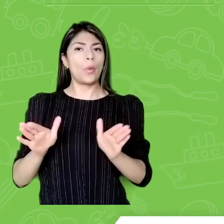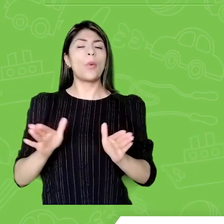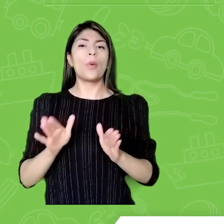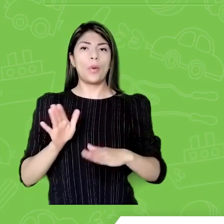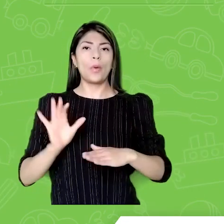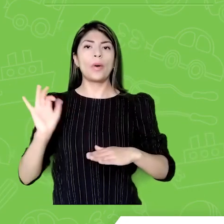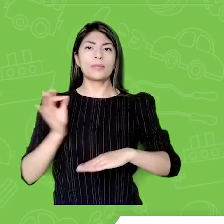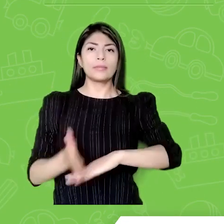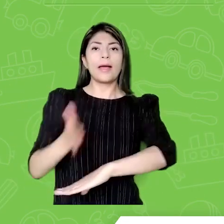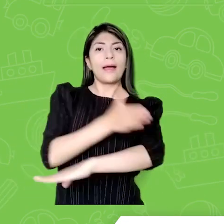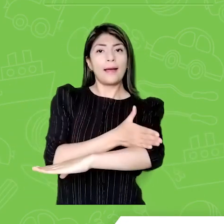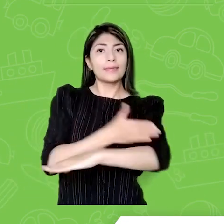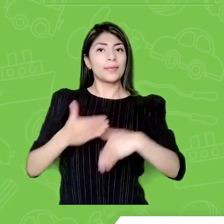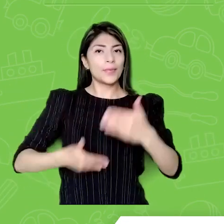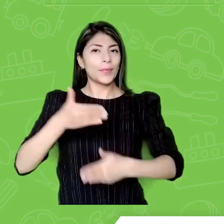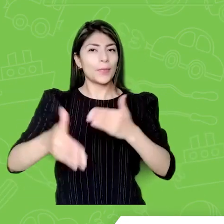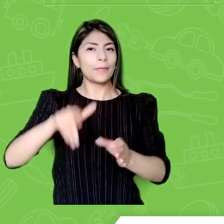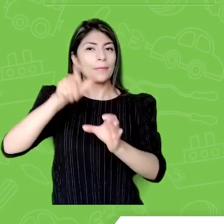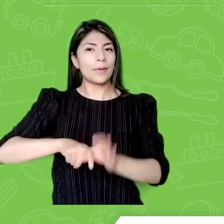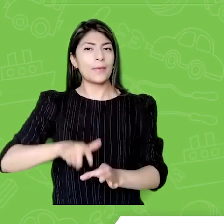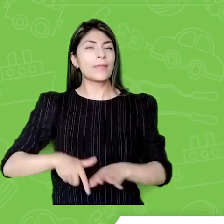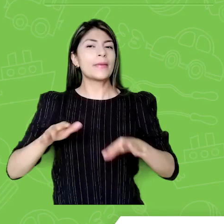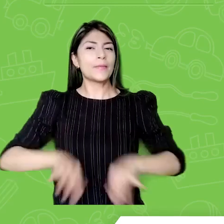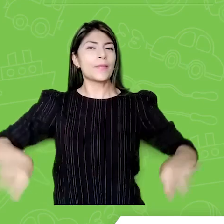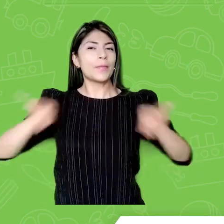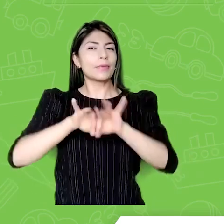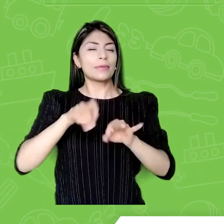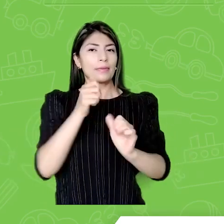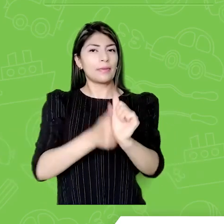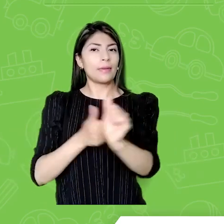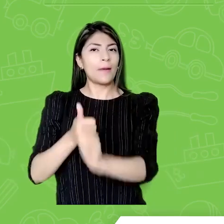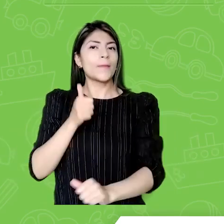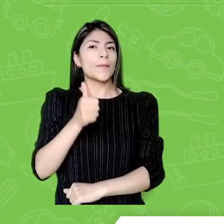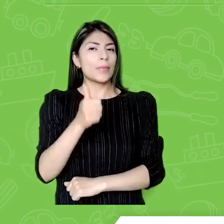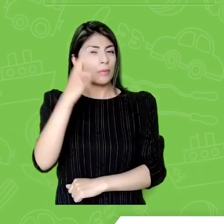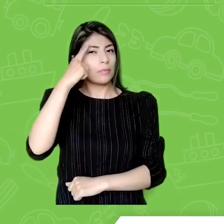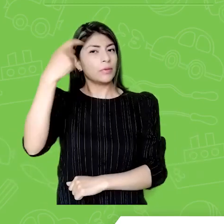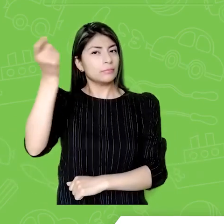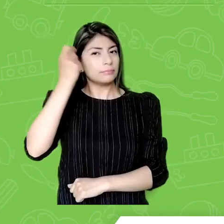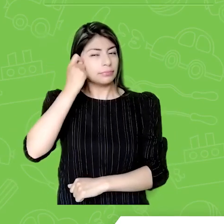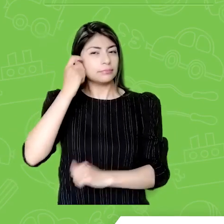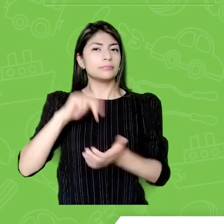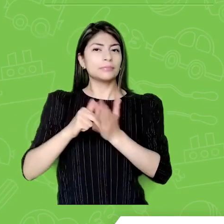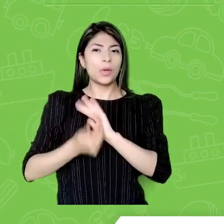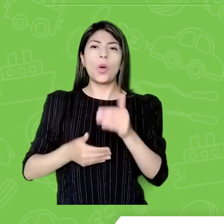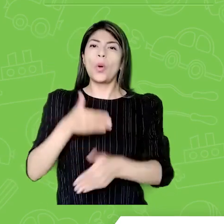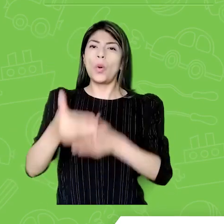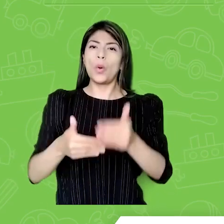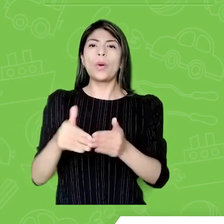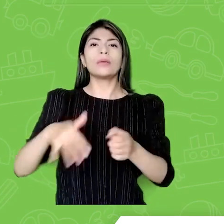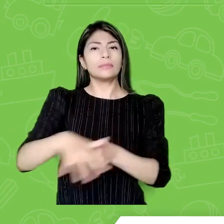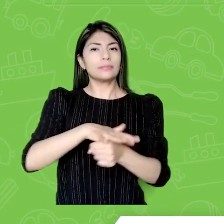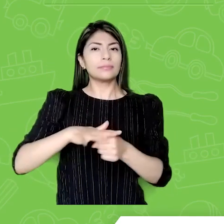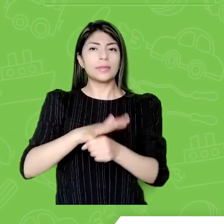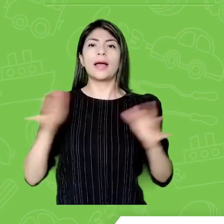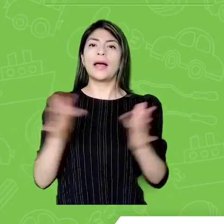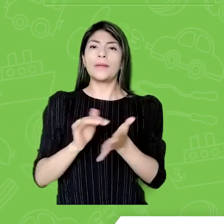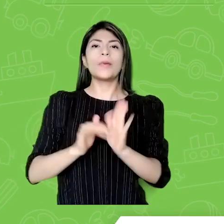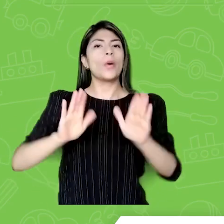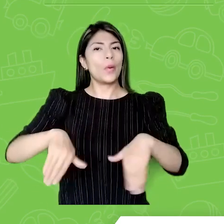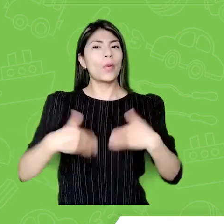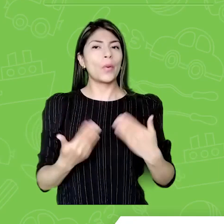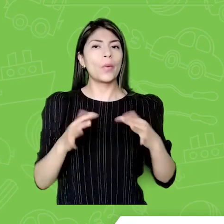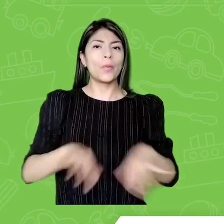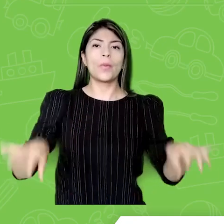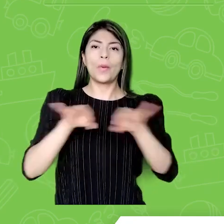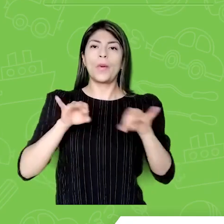de iniciar su trámite de inscripción, deben tener en cuenta las respectivas condiciones previas establecidas en los correspondientes